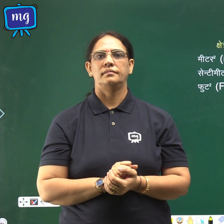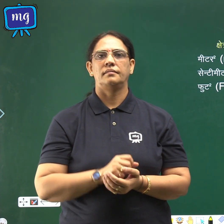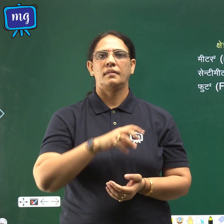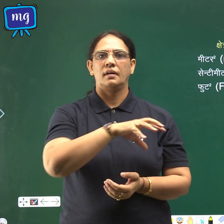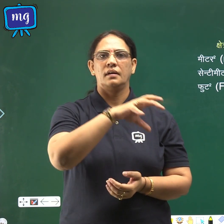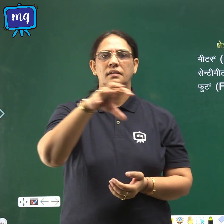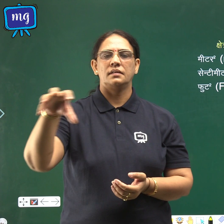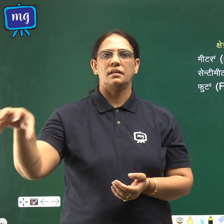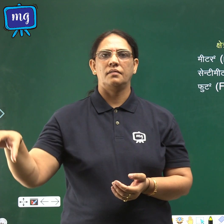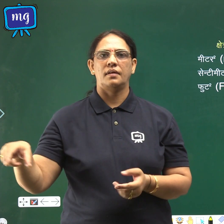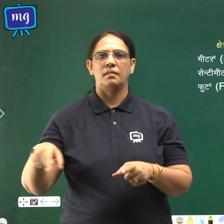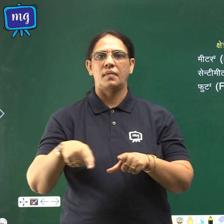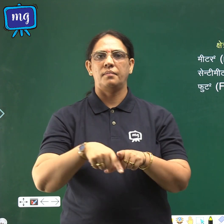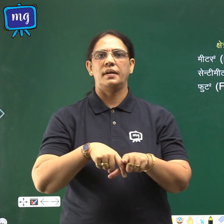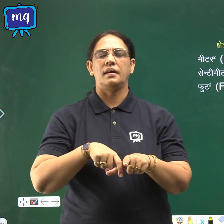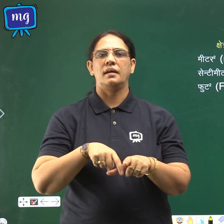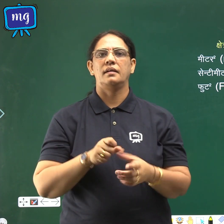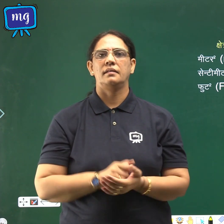क्षेत्रफल मापने के